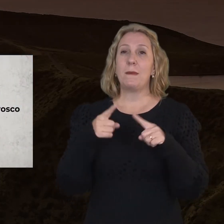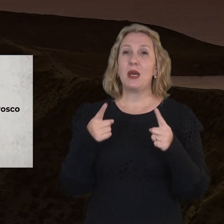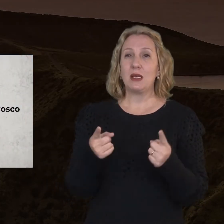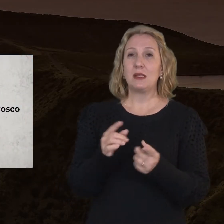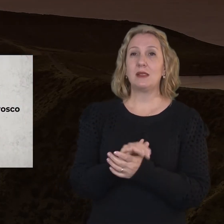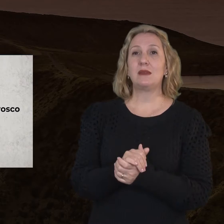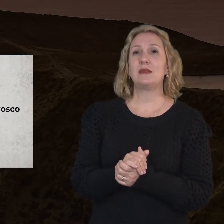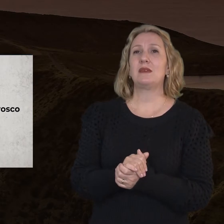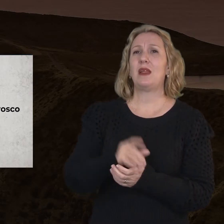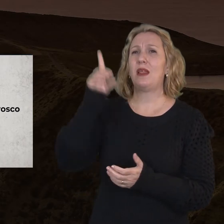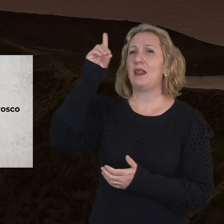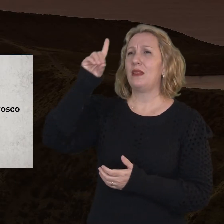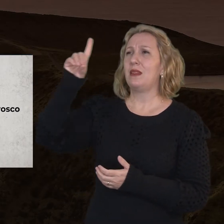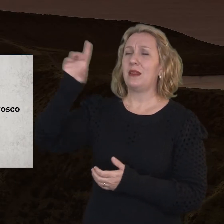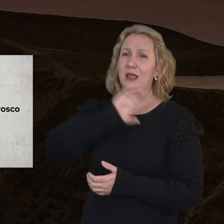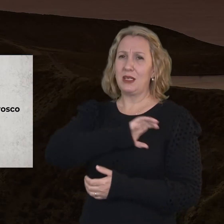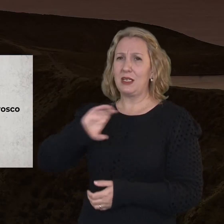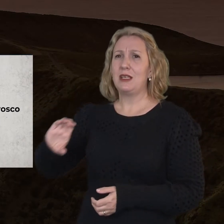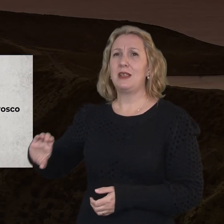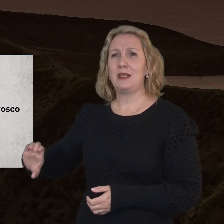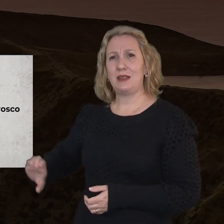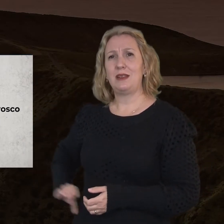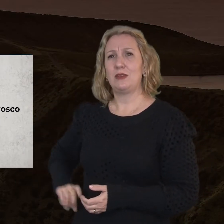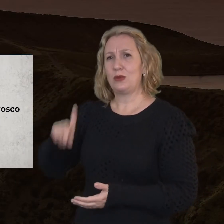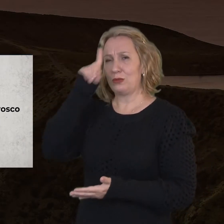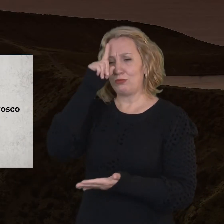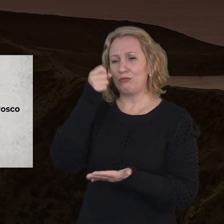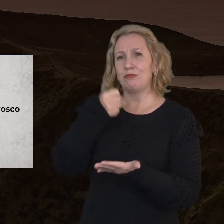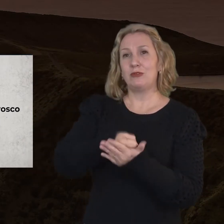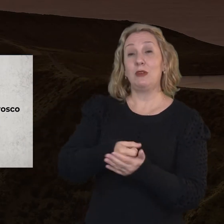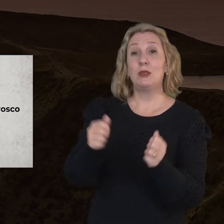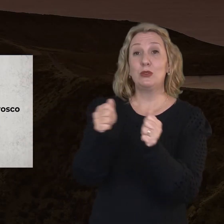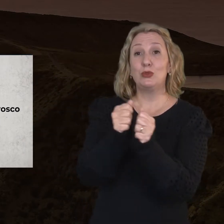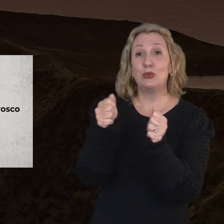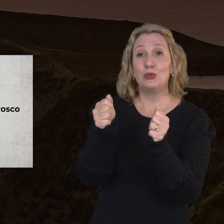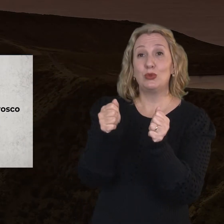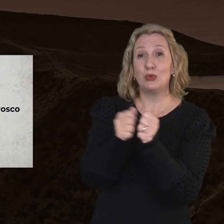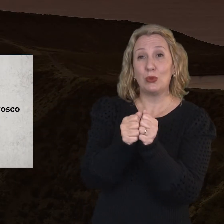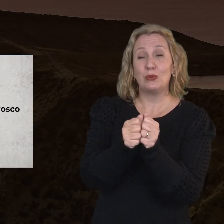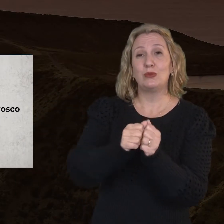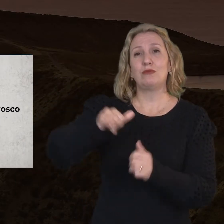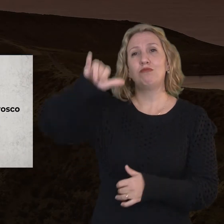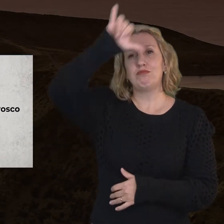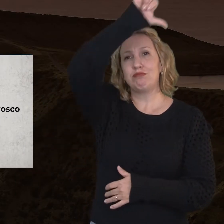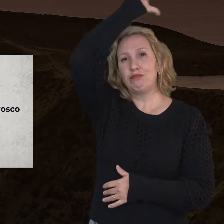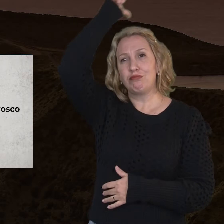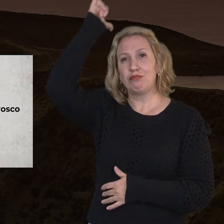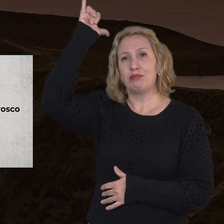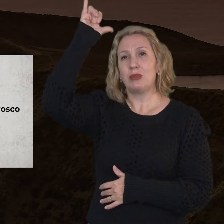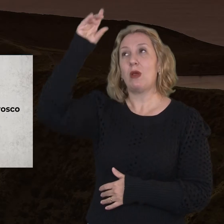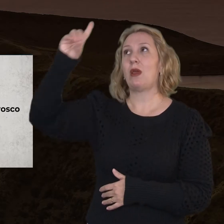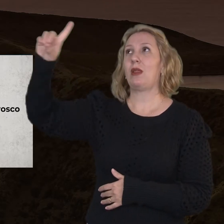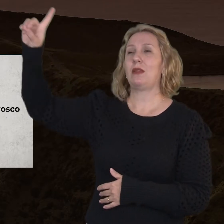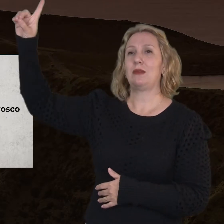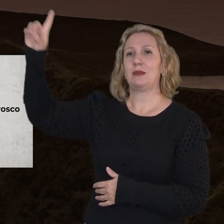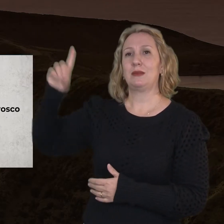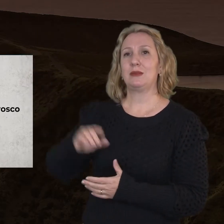convosco em cristo e nos ungiu é deus